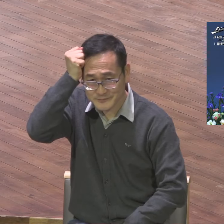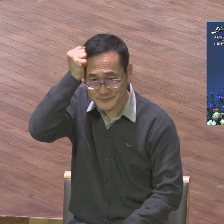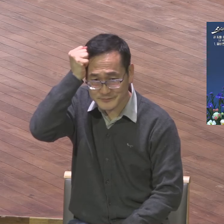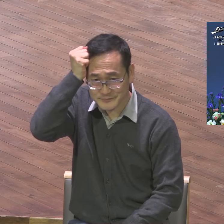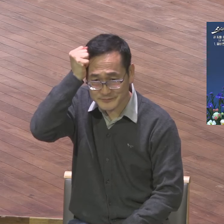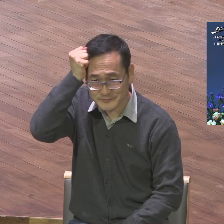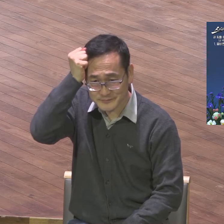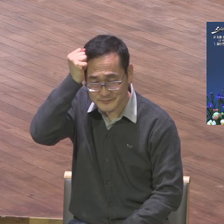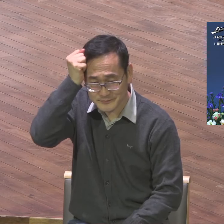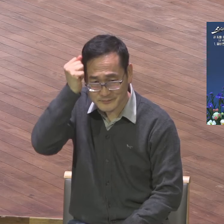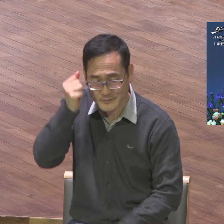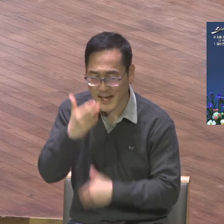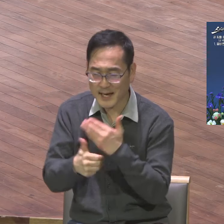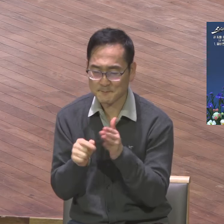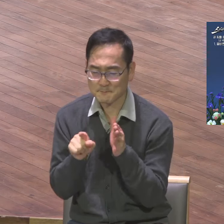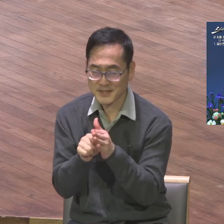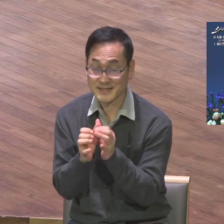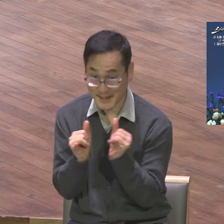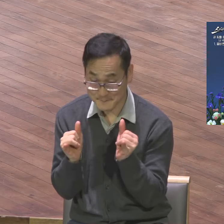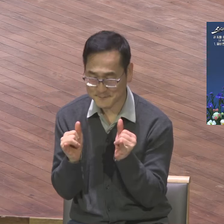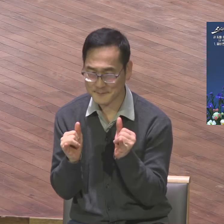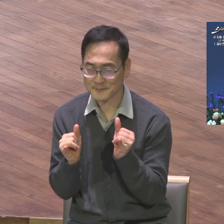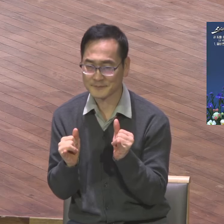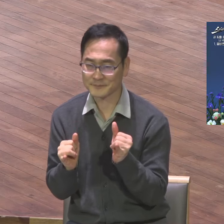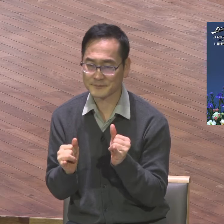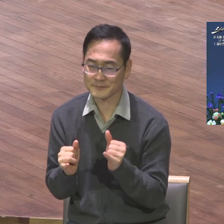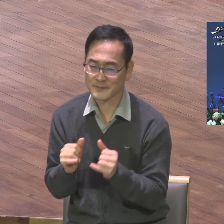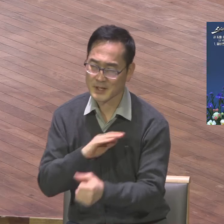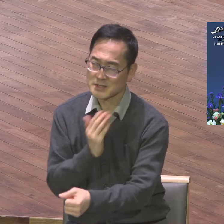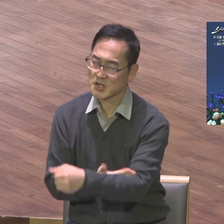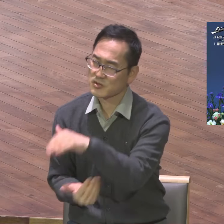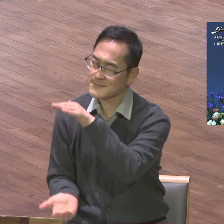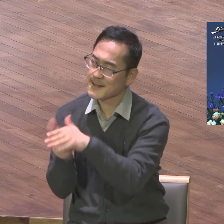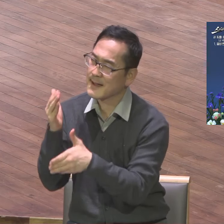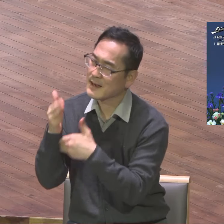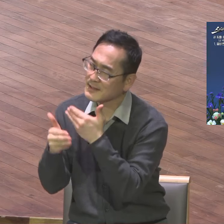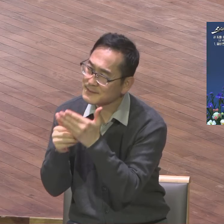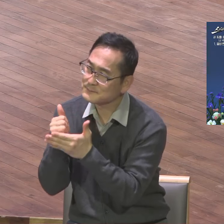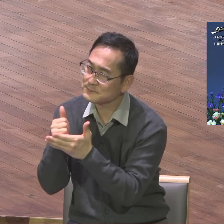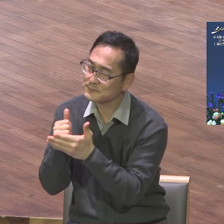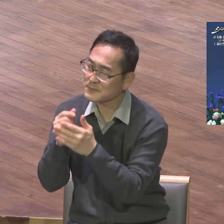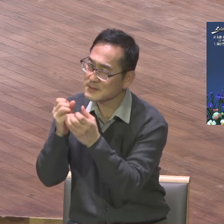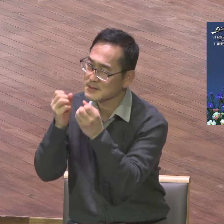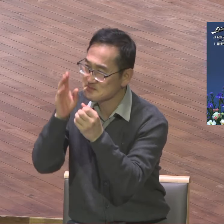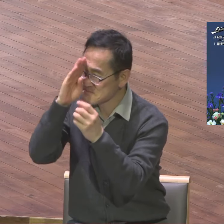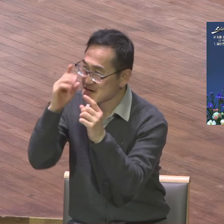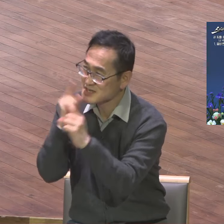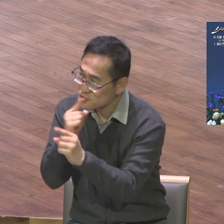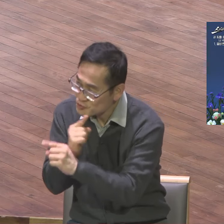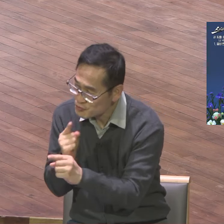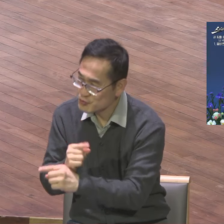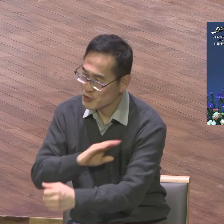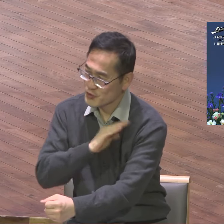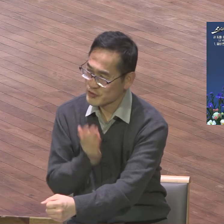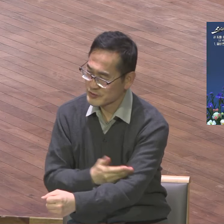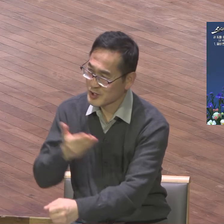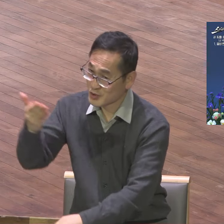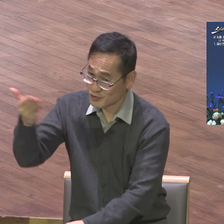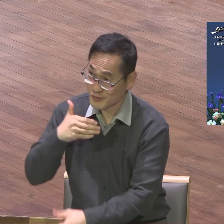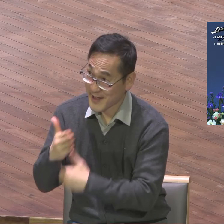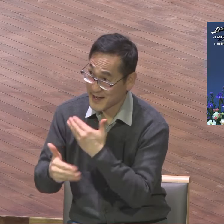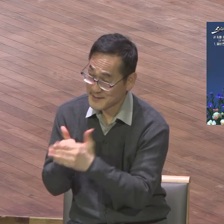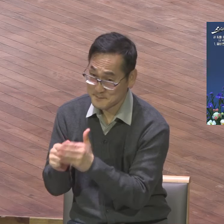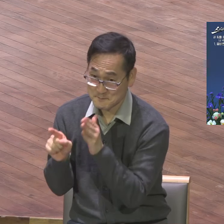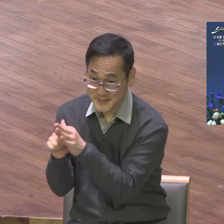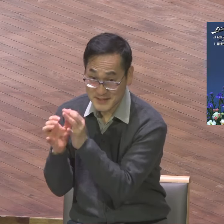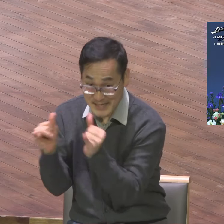자의 특징이 뭐냐고요? 전능하신 하나님, 힘을 주시는 하나님, 치유하시는 하나님, 능력 주시는 하나님을